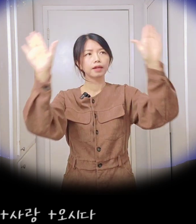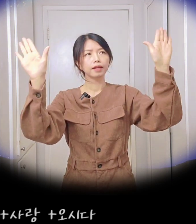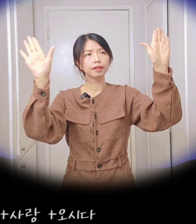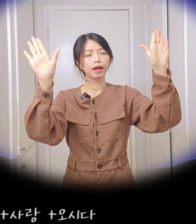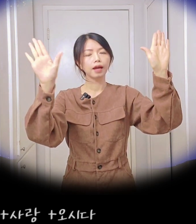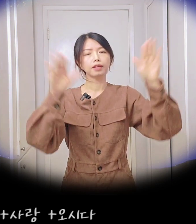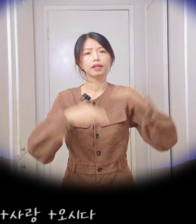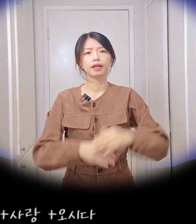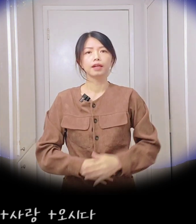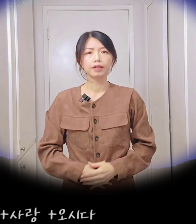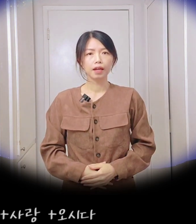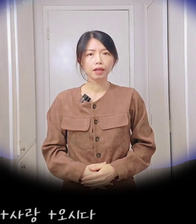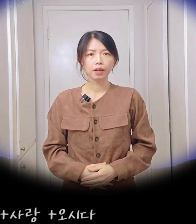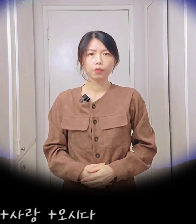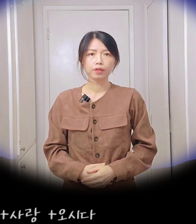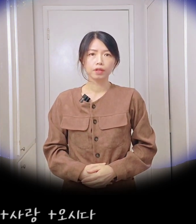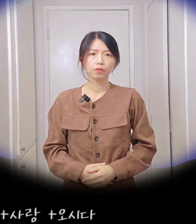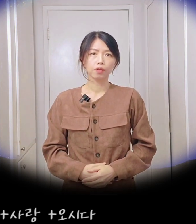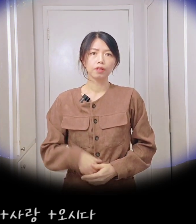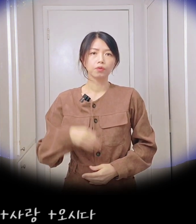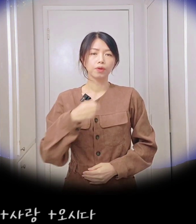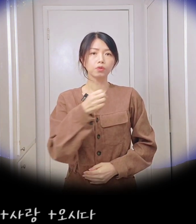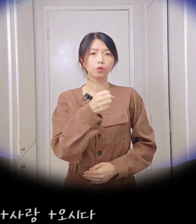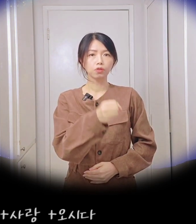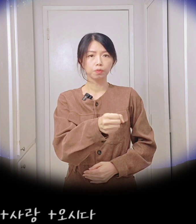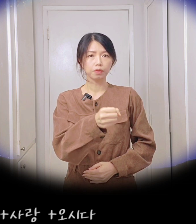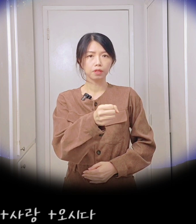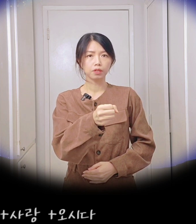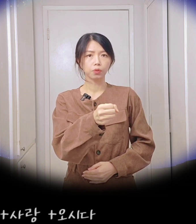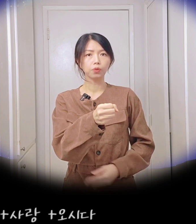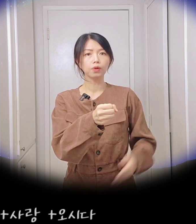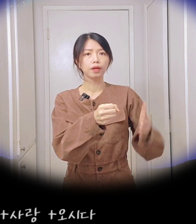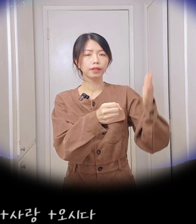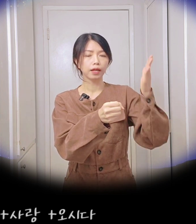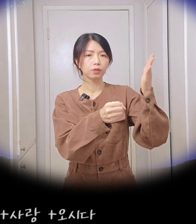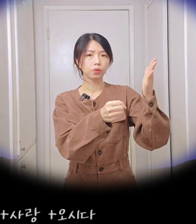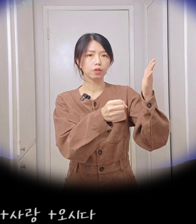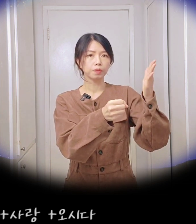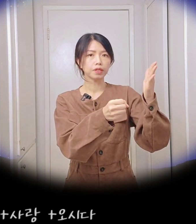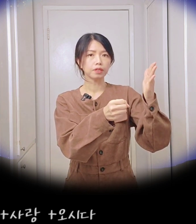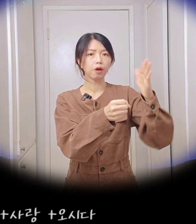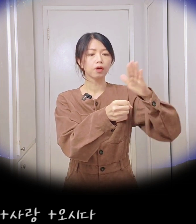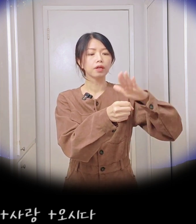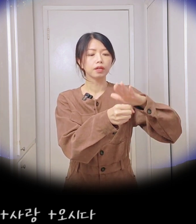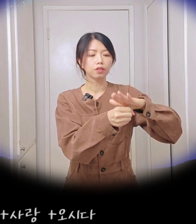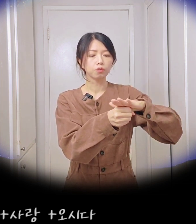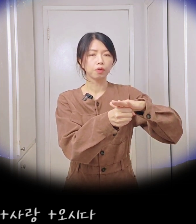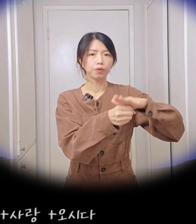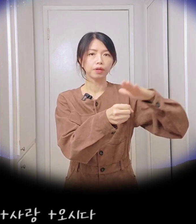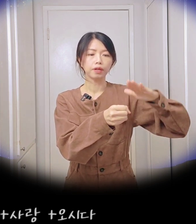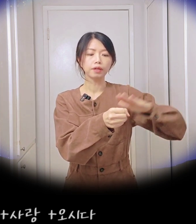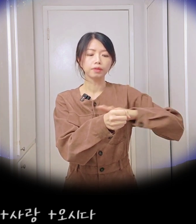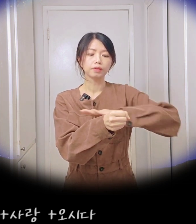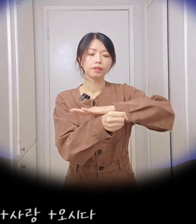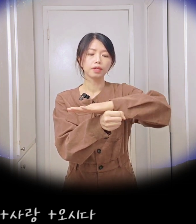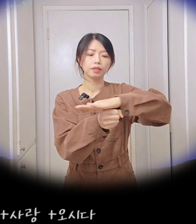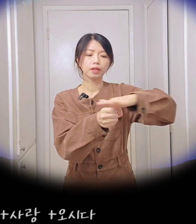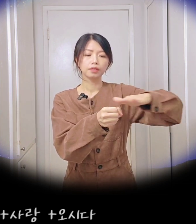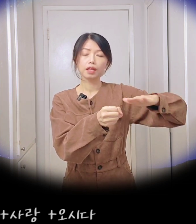하늘의 사랑이. 사랑이라고 하는 대수어는 왼손은 주먹 쥐시고 다른 손은 피셔서 이 주먹